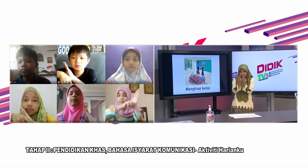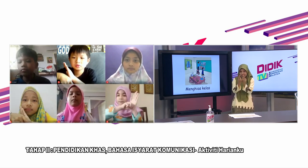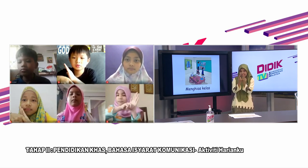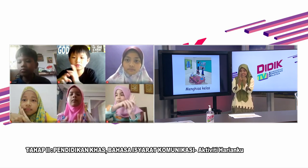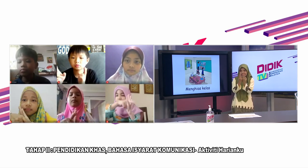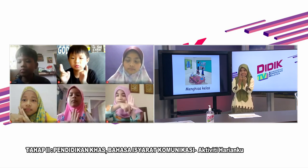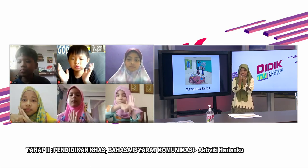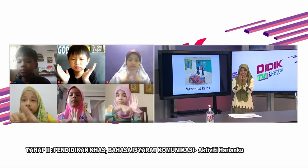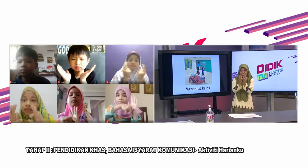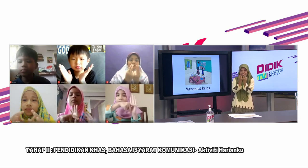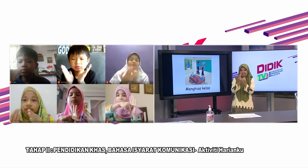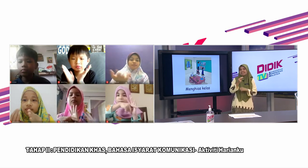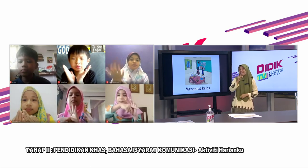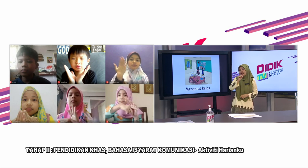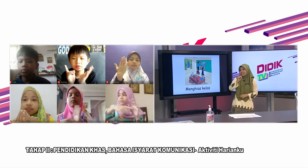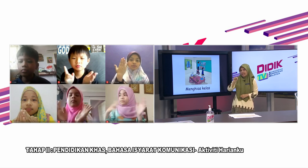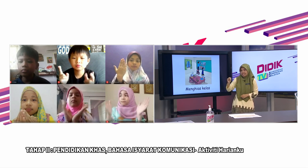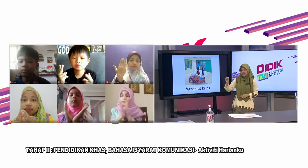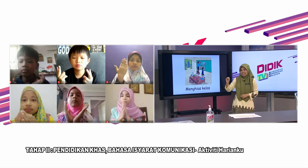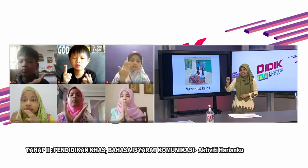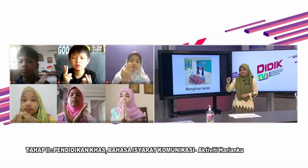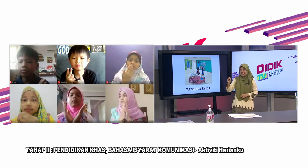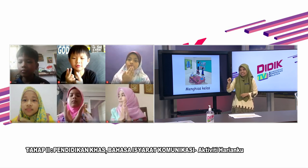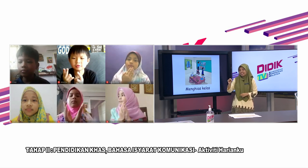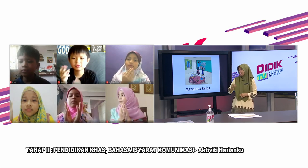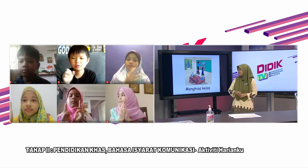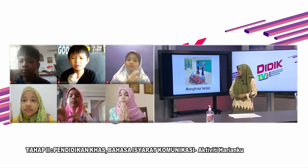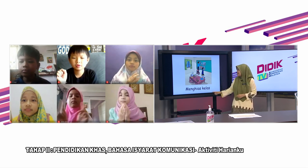Himpun. Susahnya. Nan.